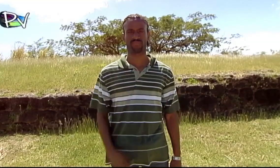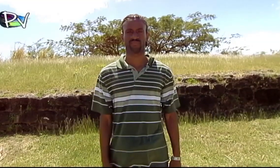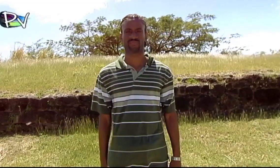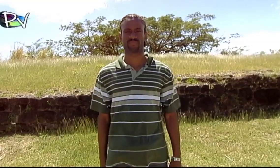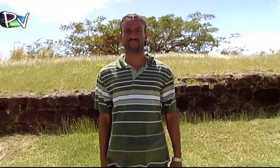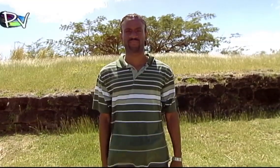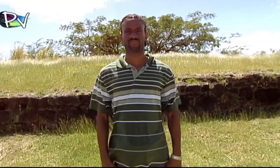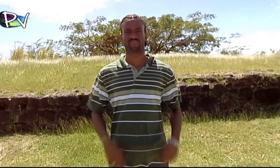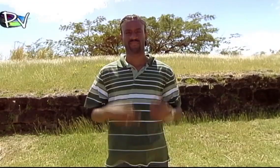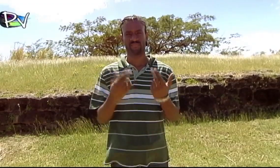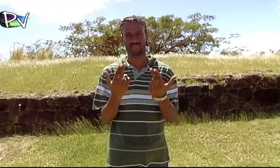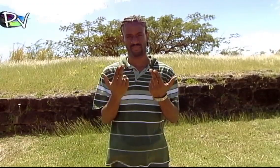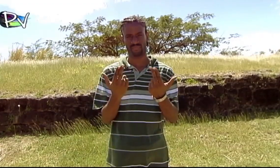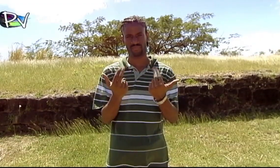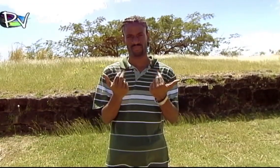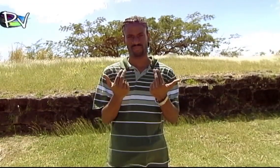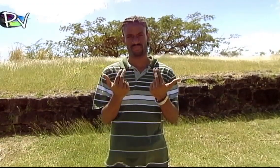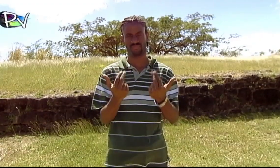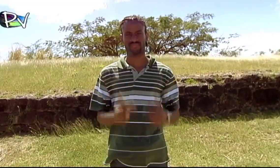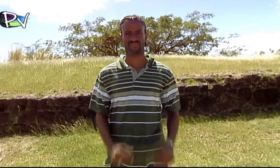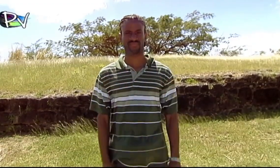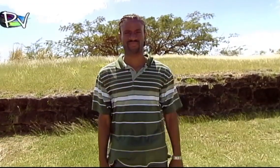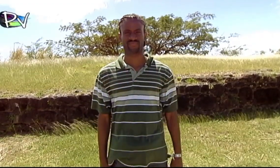Bonjour. Ça va?